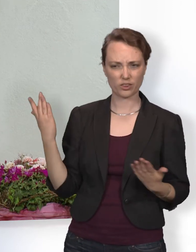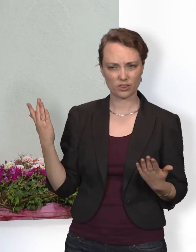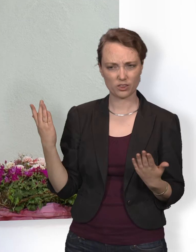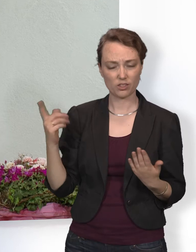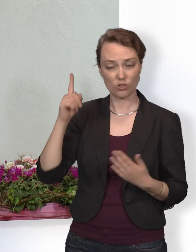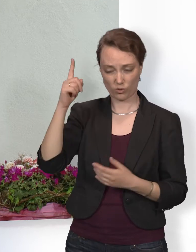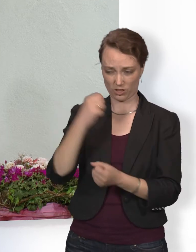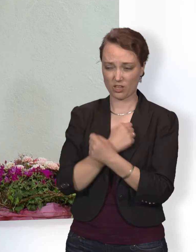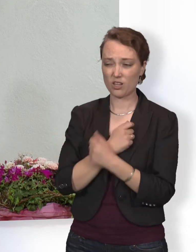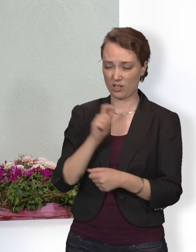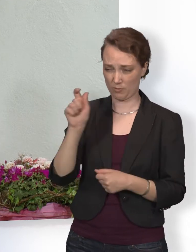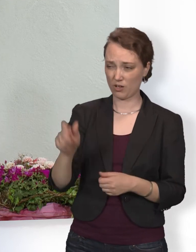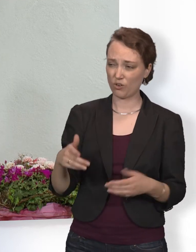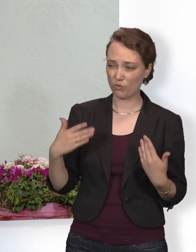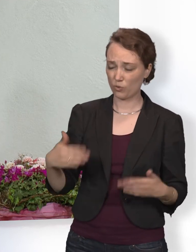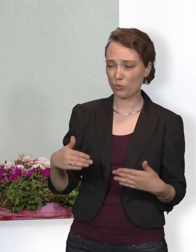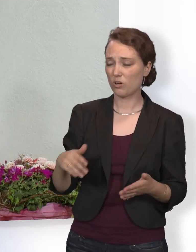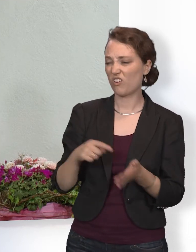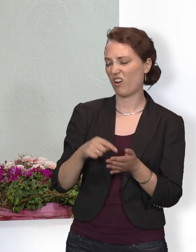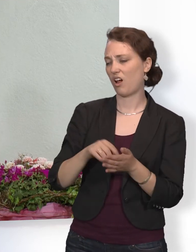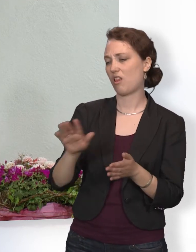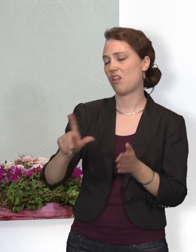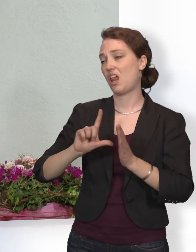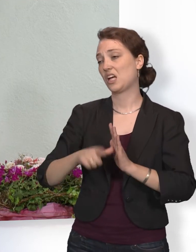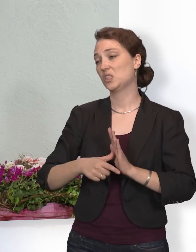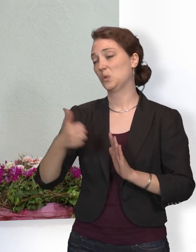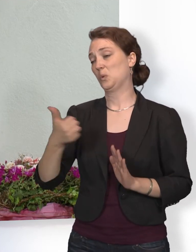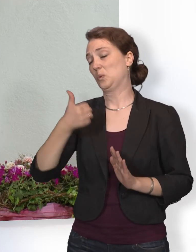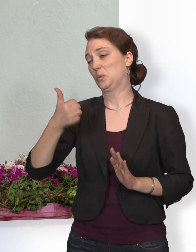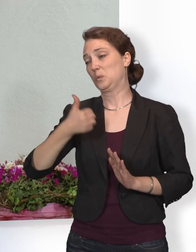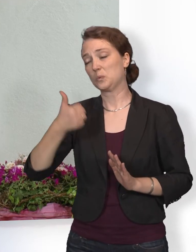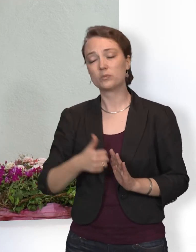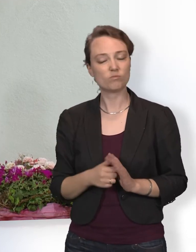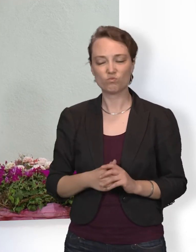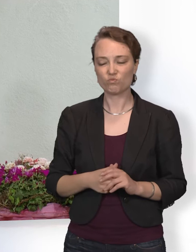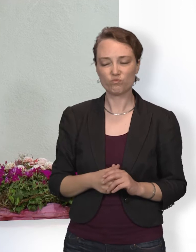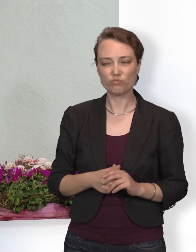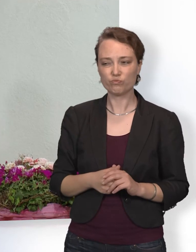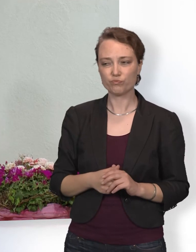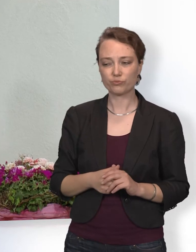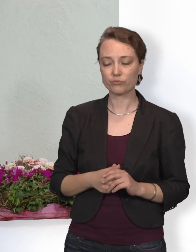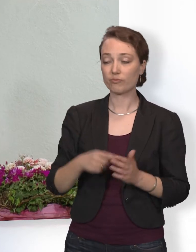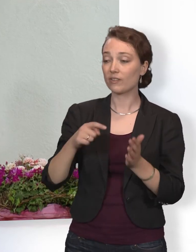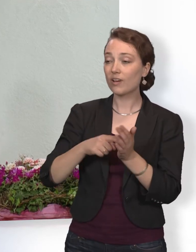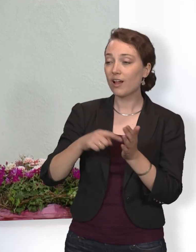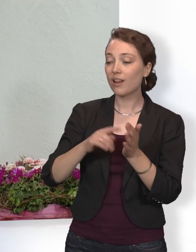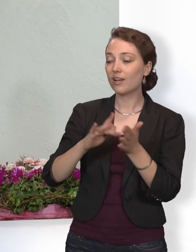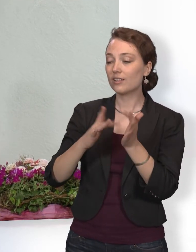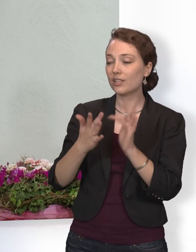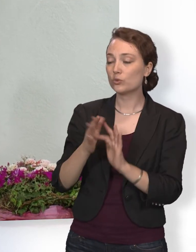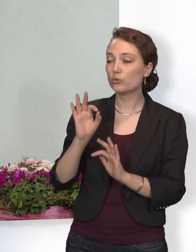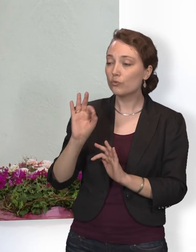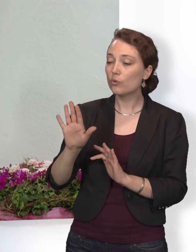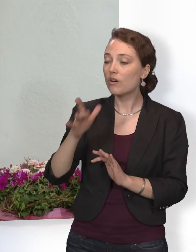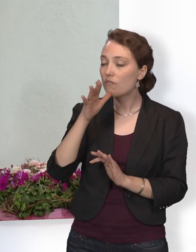Gott hat dich lieb. Nicht, weil du so tolle Leistungen vollbracht hast, sondern weil Jesus für